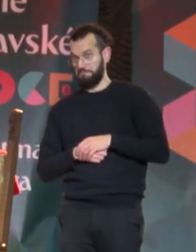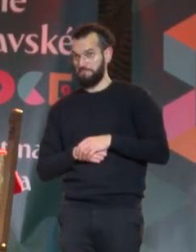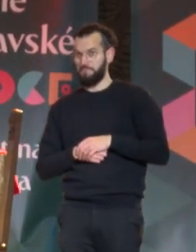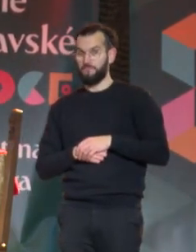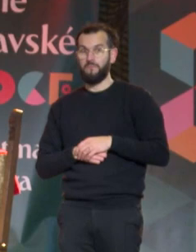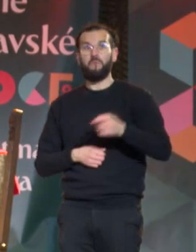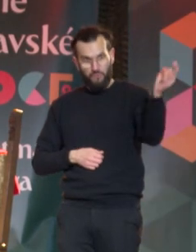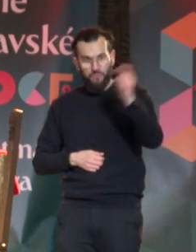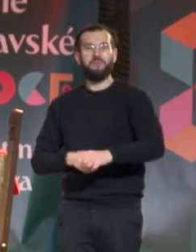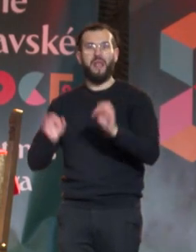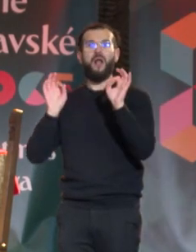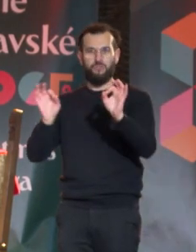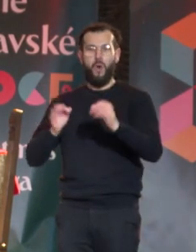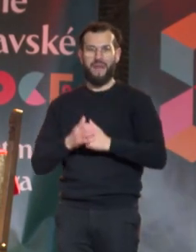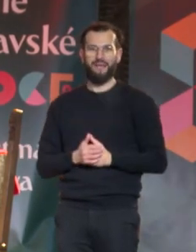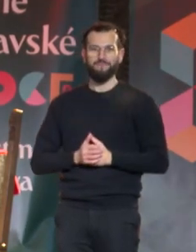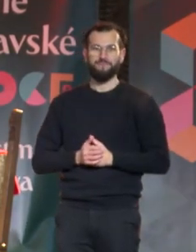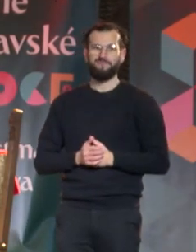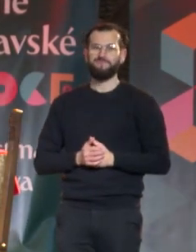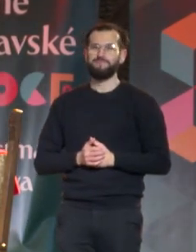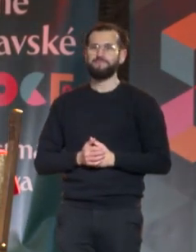Tak ste tu, zabručí domovník.